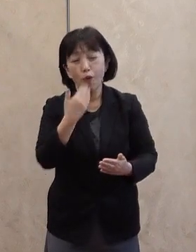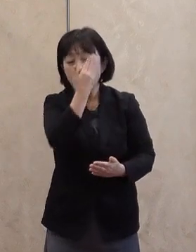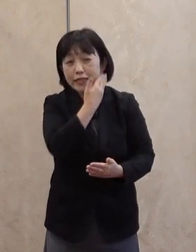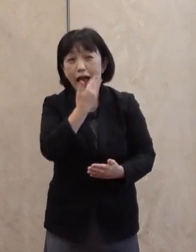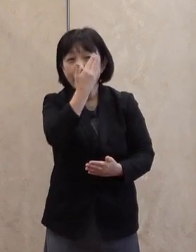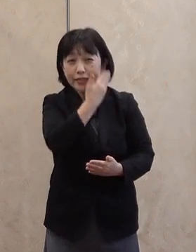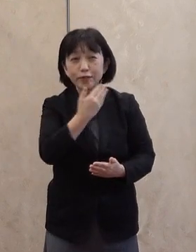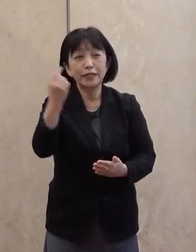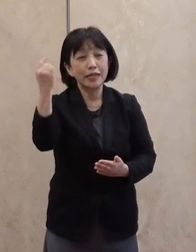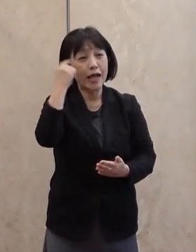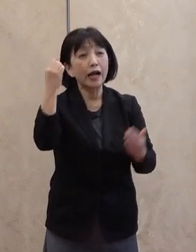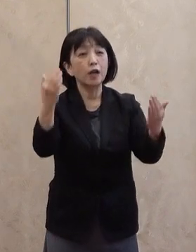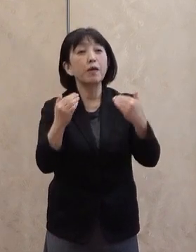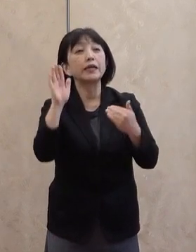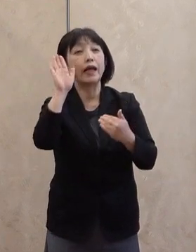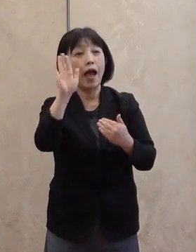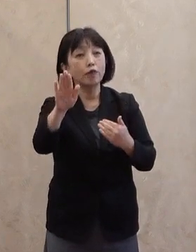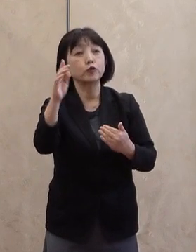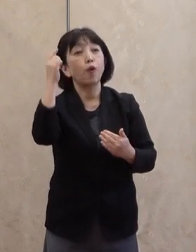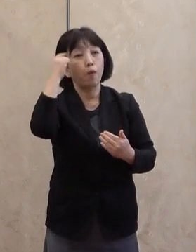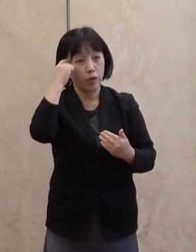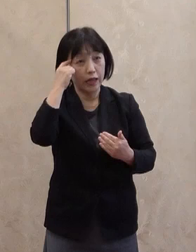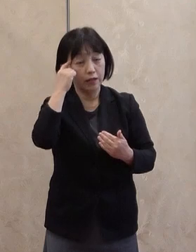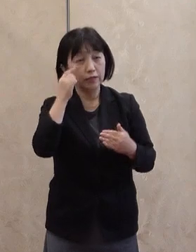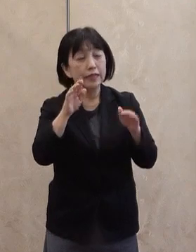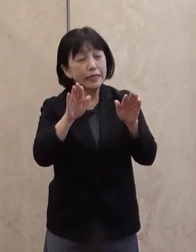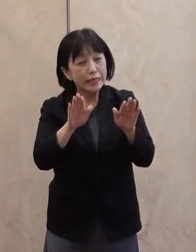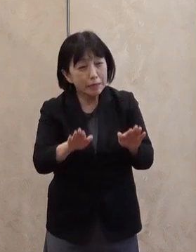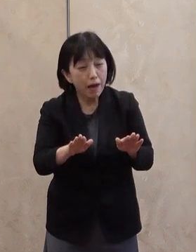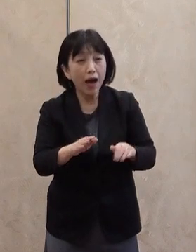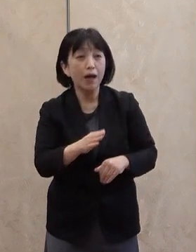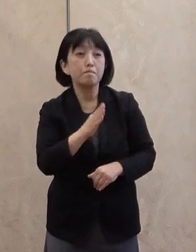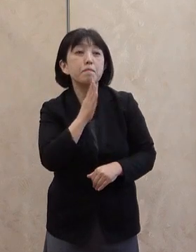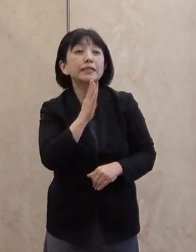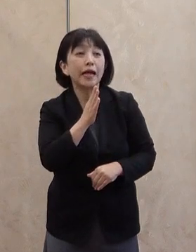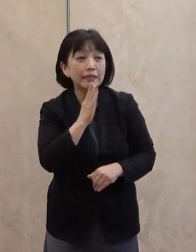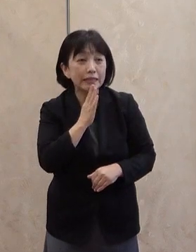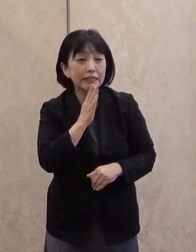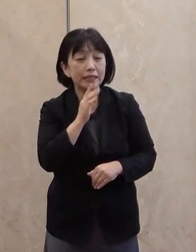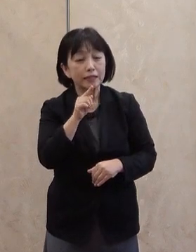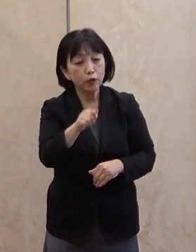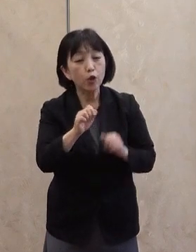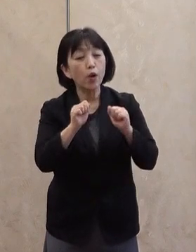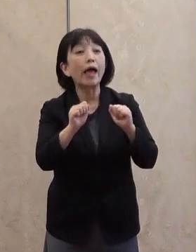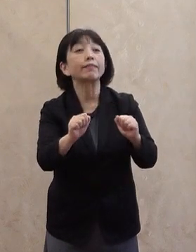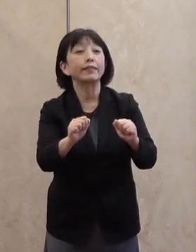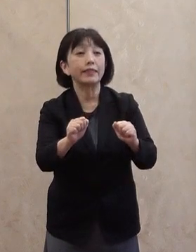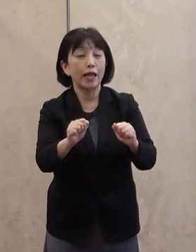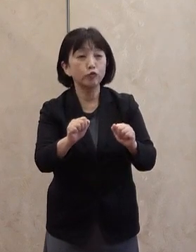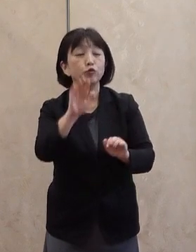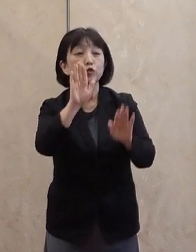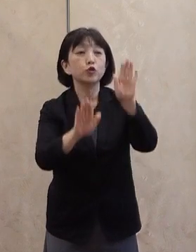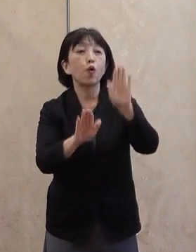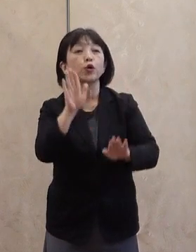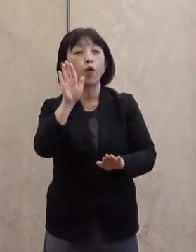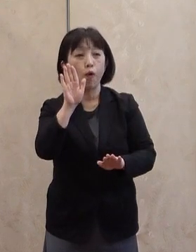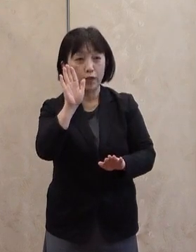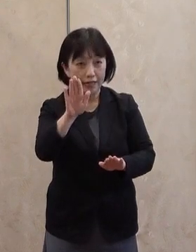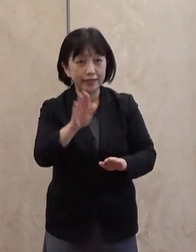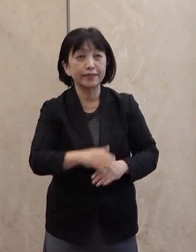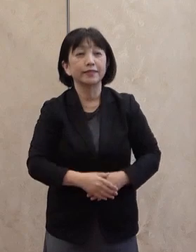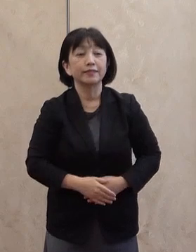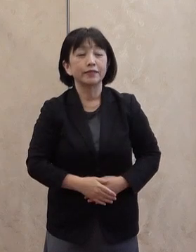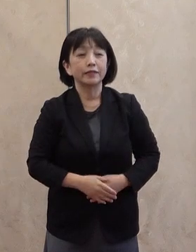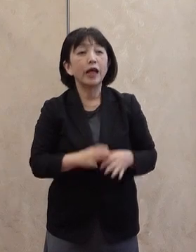すべきだというふうに思ってますので、今まさにそれをやっているという状況です